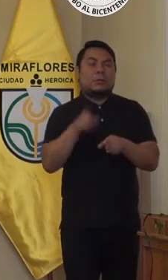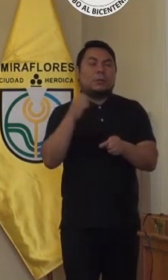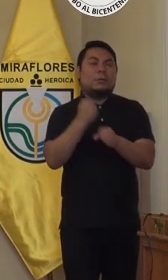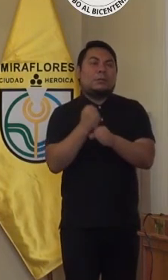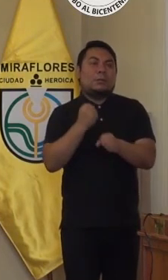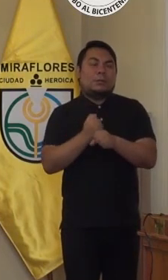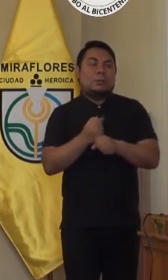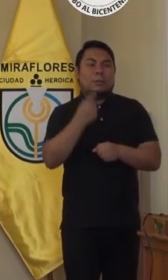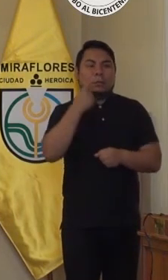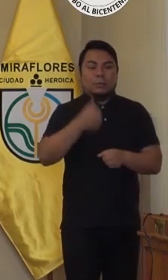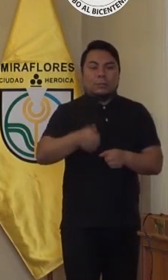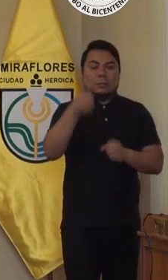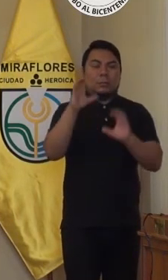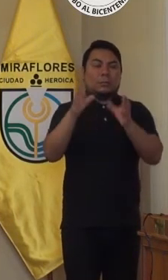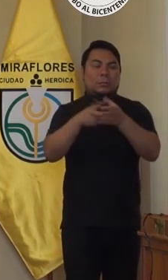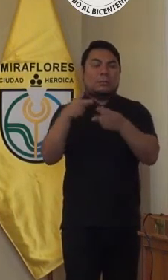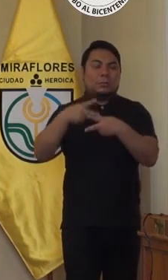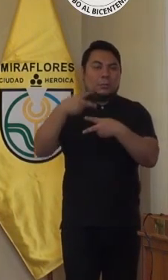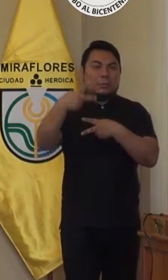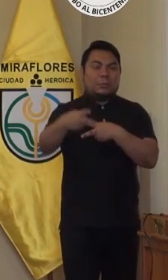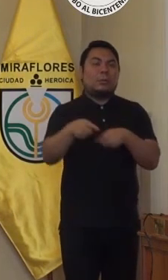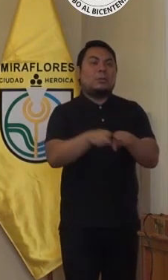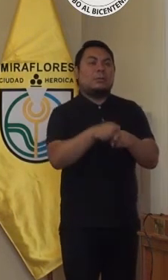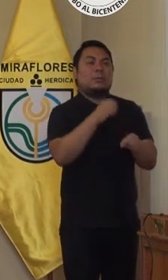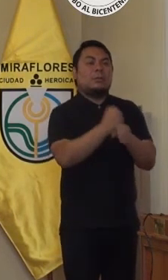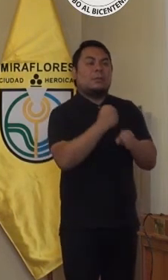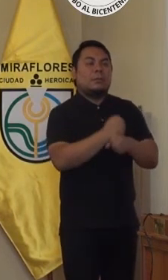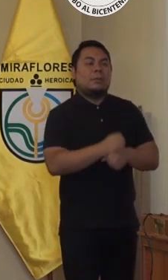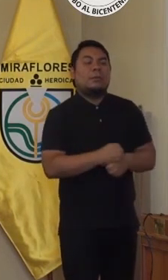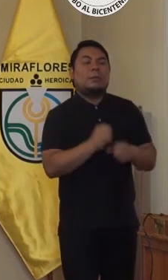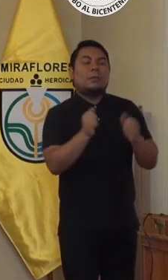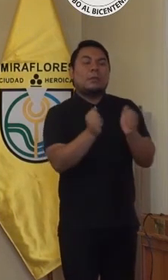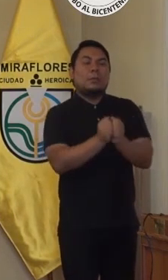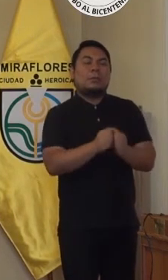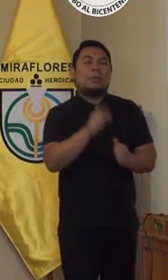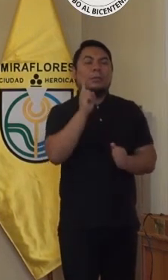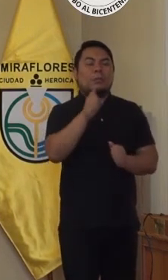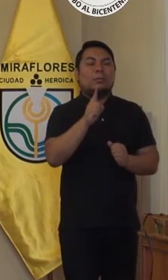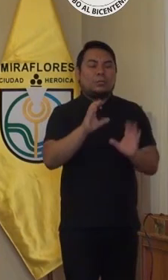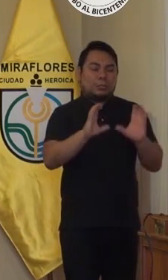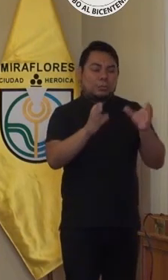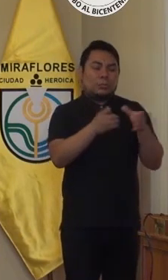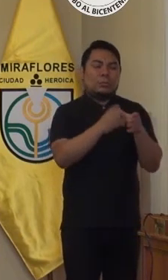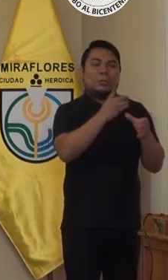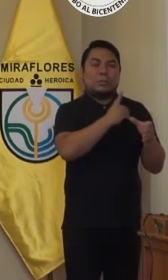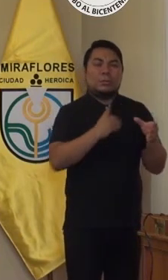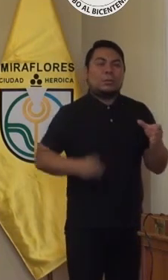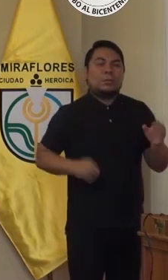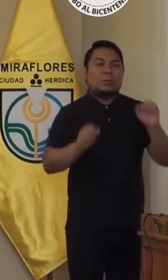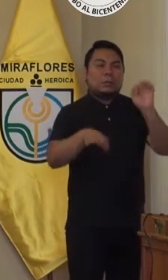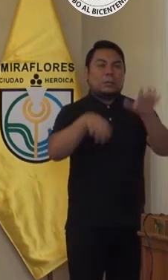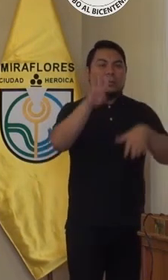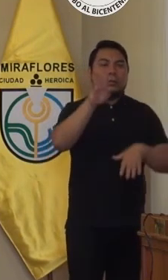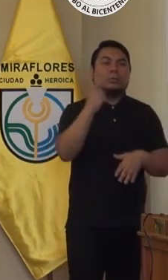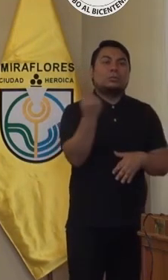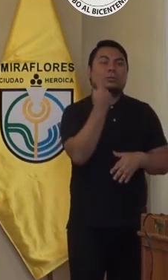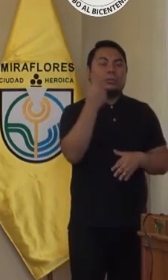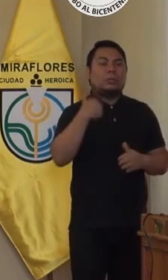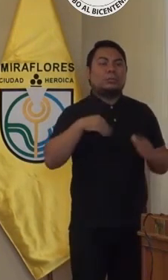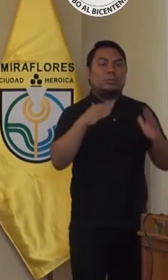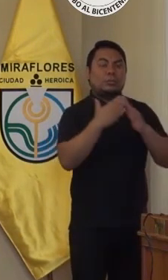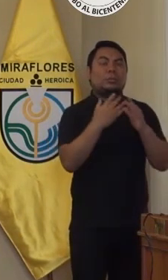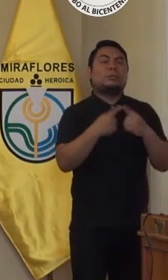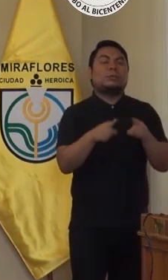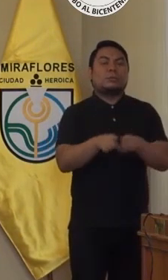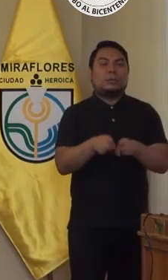trabajar y el presidente de las juntas vecinales van a trabajar como un directorio con los 14, no solamente en la municipalidad, sino